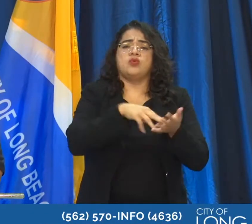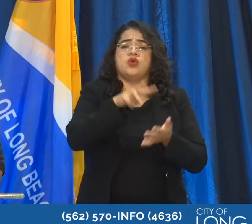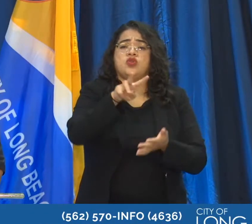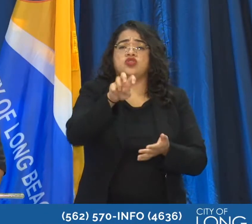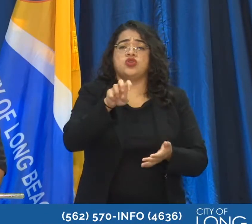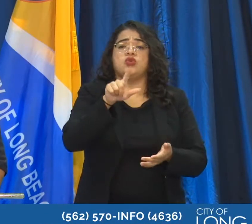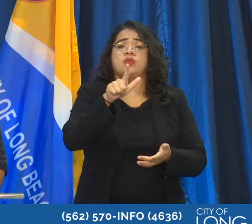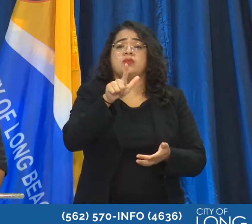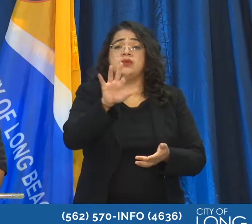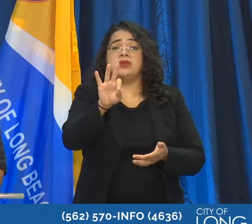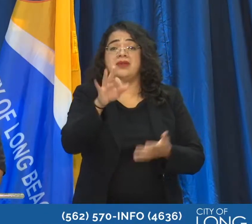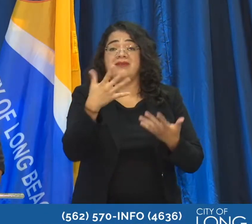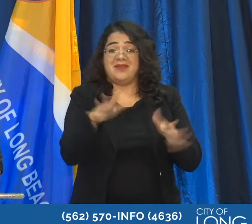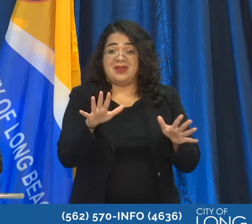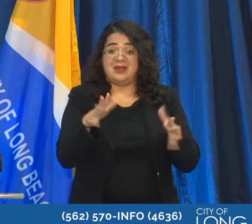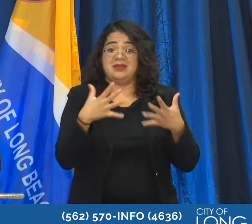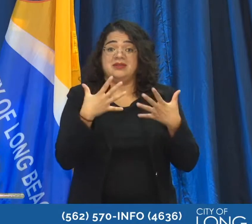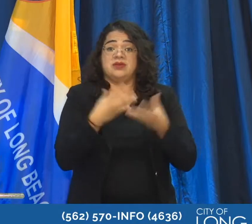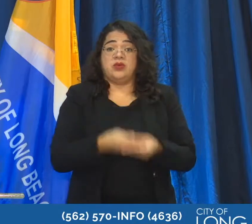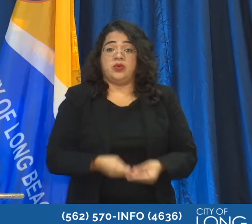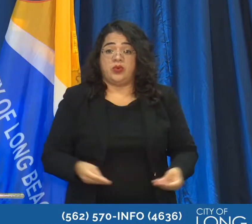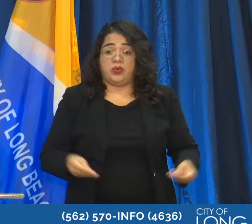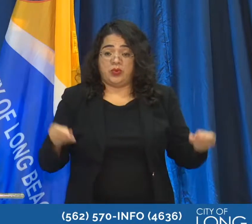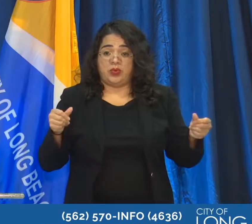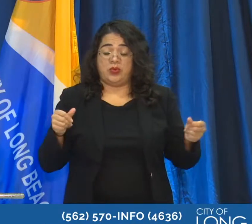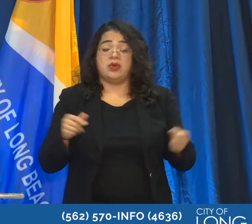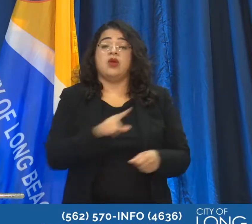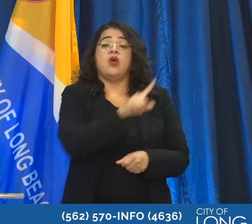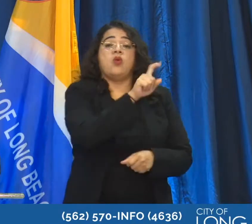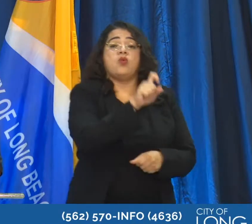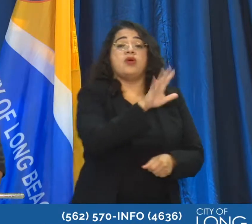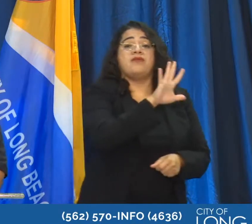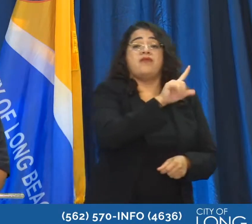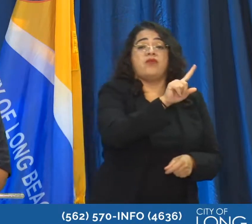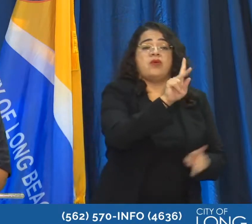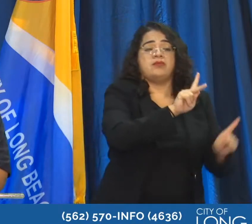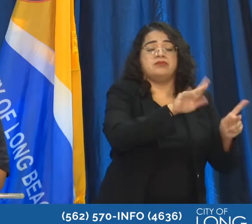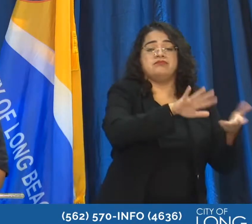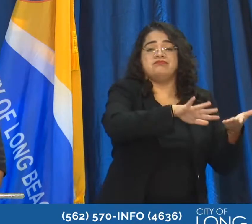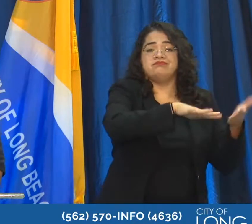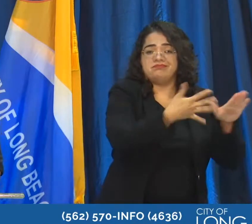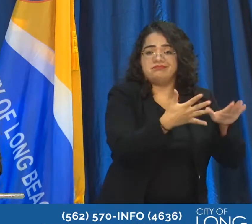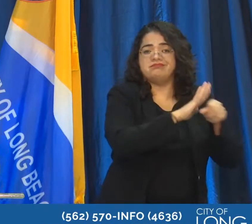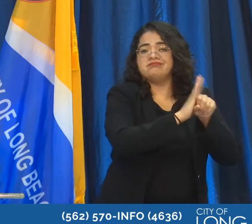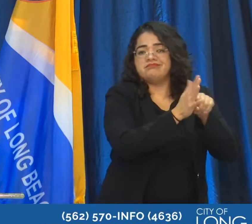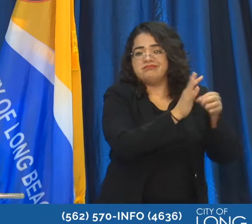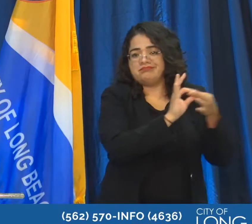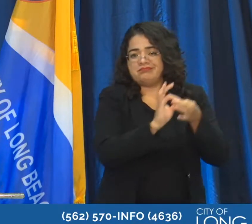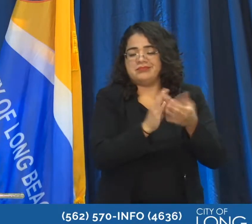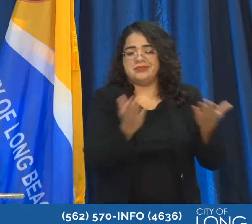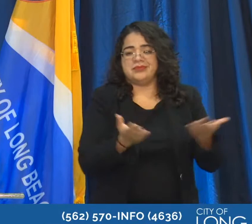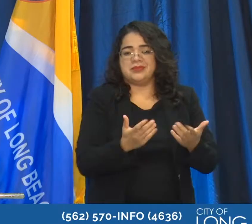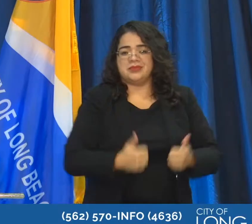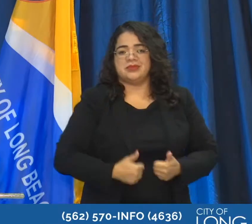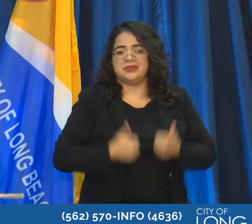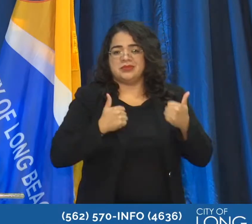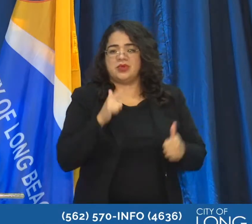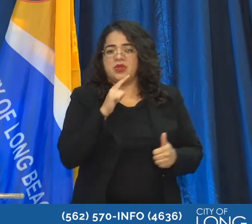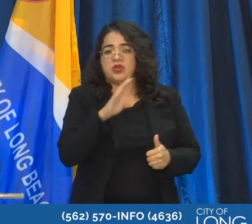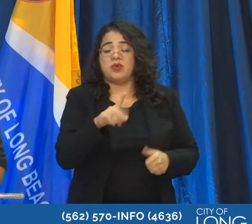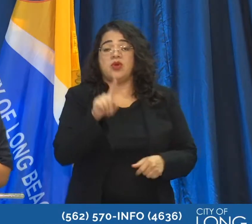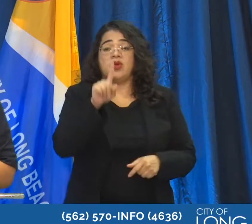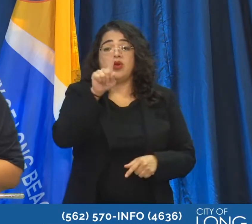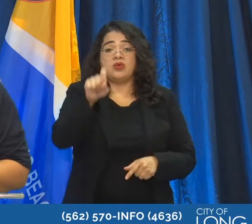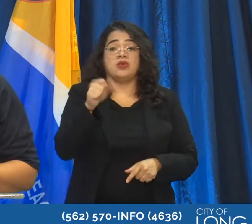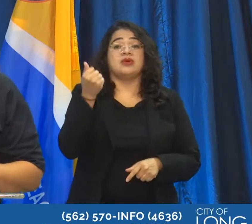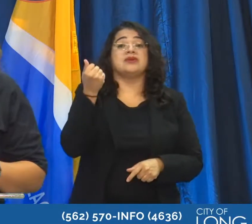4,229 personas se han recuperado del virus y hemos perdido a 151 residentes de la ciudad de Long Beach. 116 de